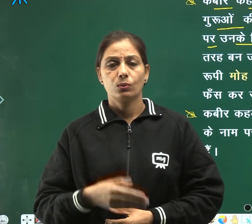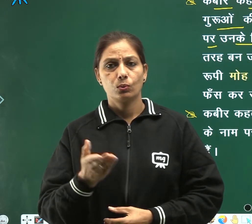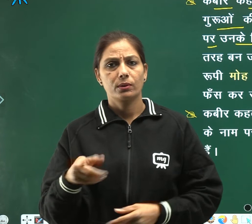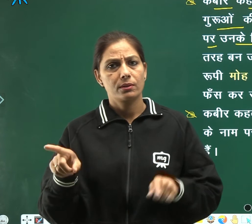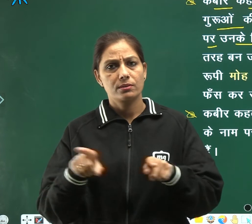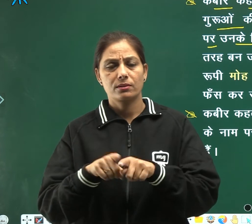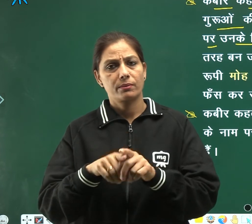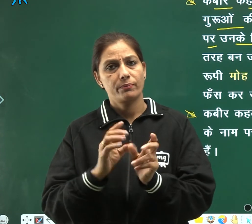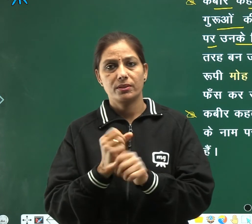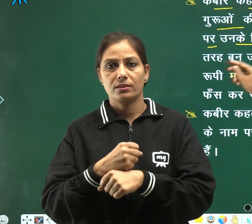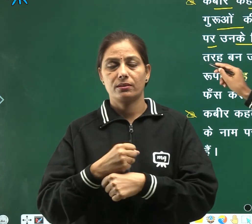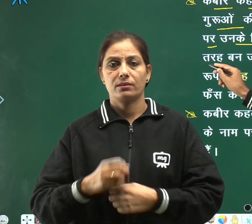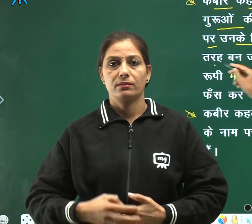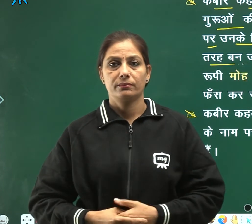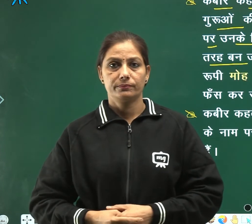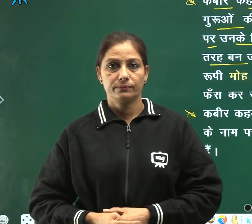तरह बन जाते हैं,